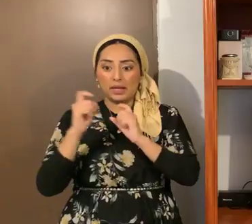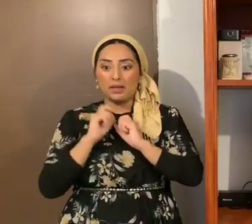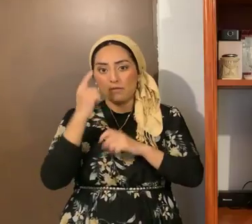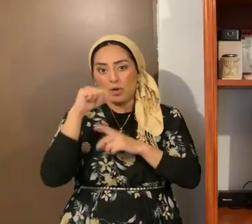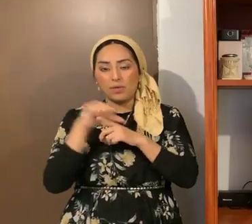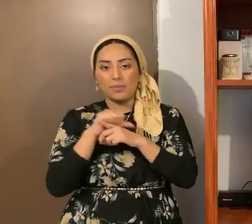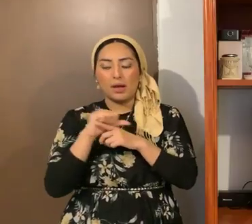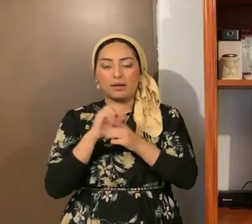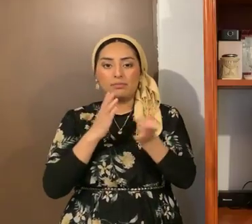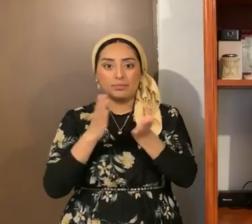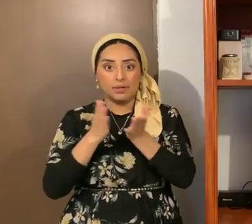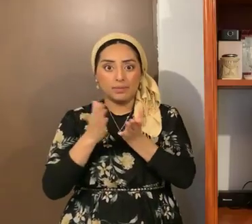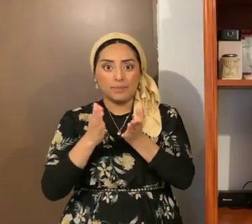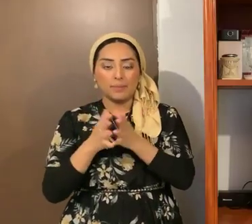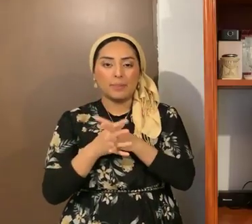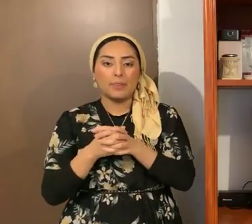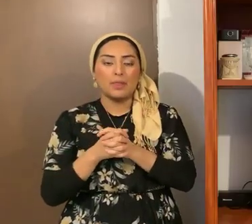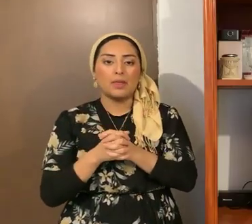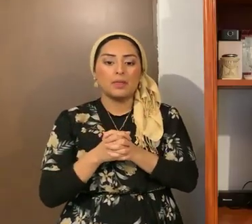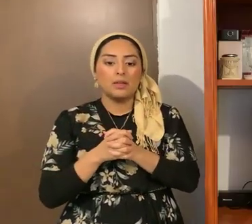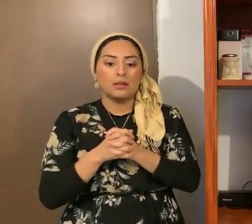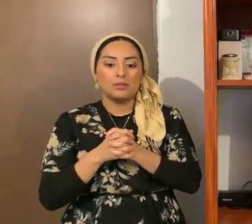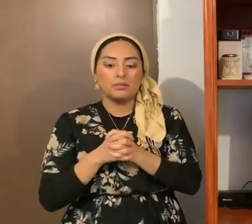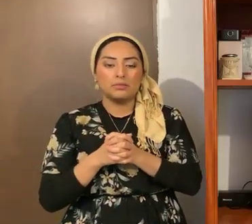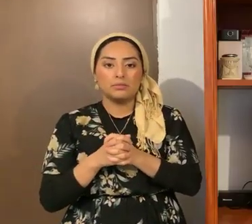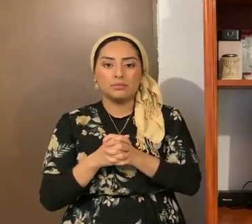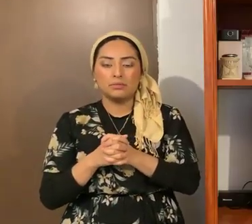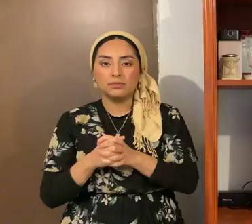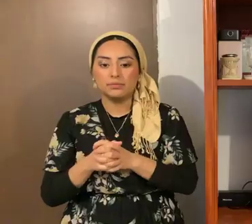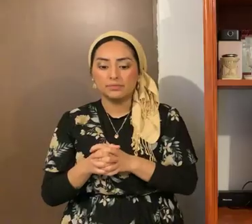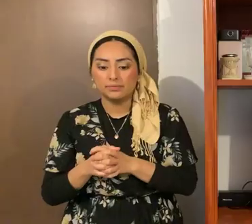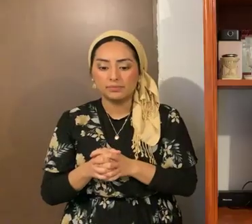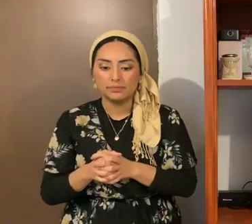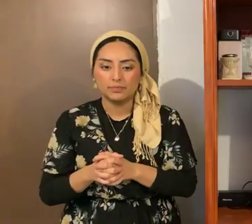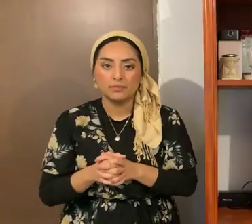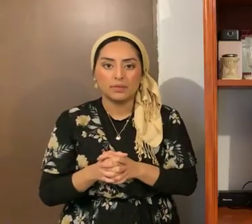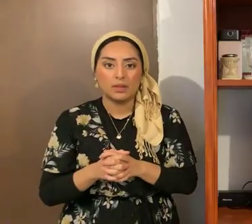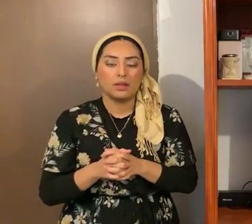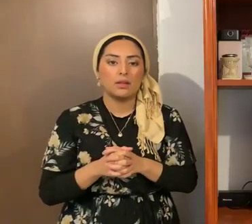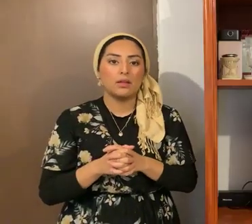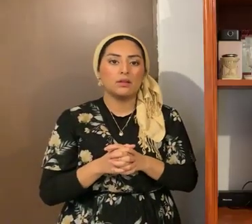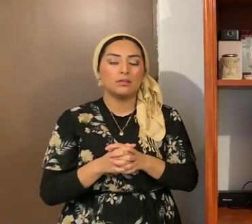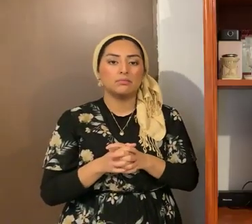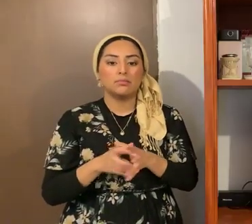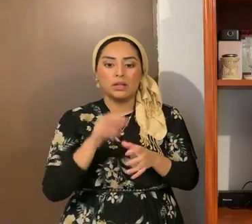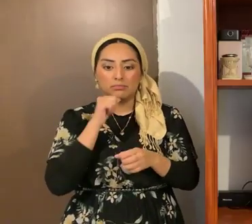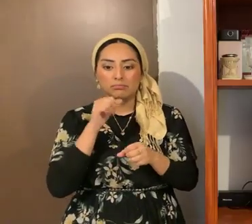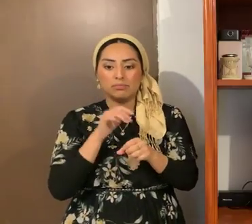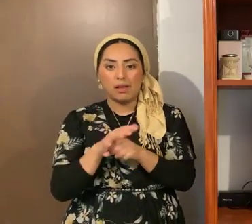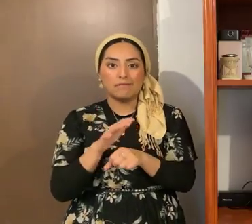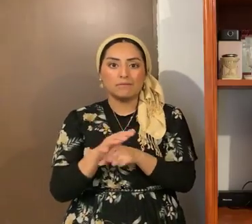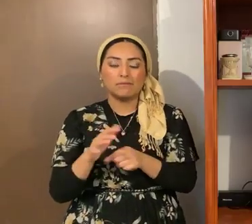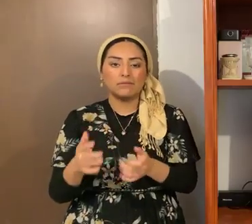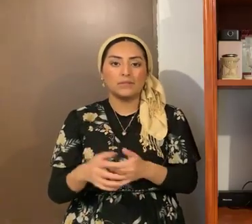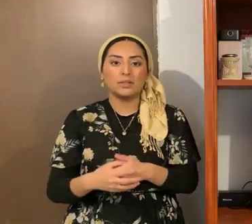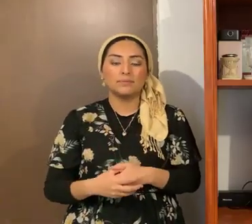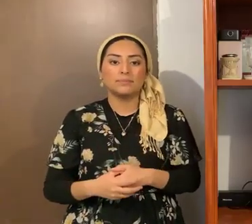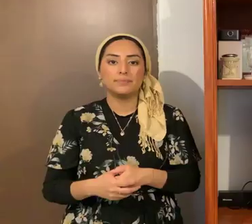ejercer cierto ministerio, no lo anoten, ahorita lo anotan. No daremos el ancho, así tal